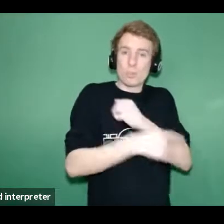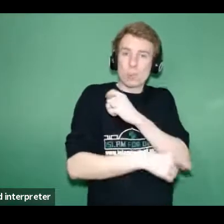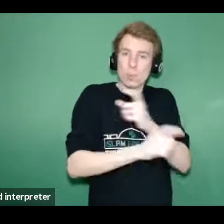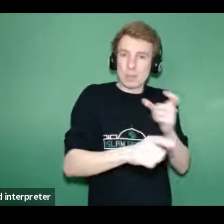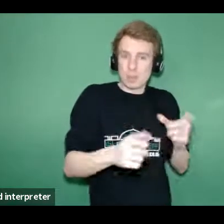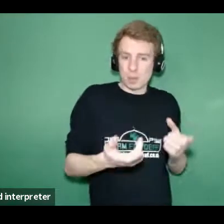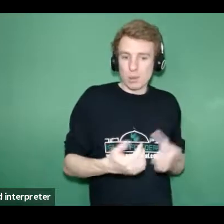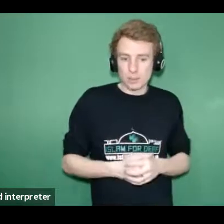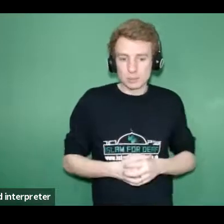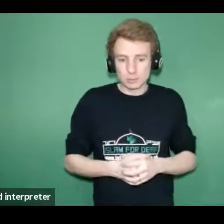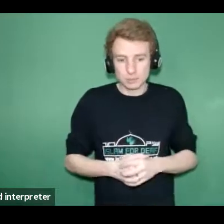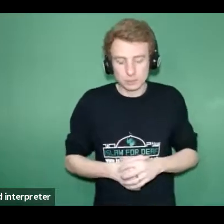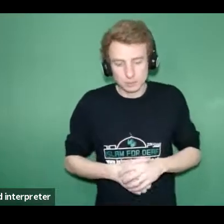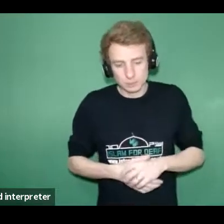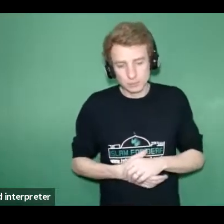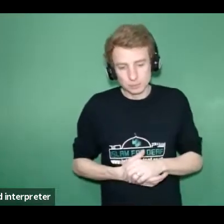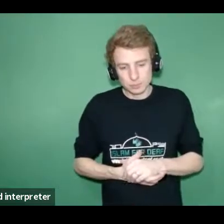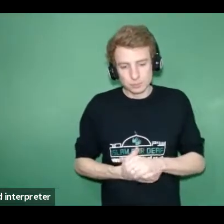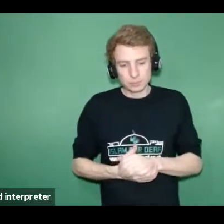الزكاة.